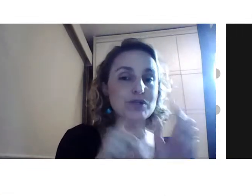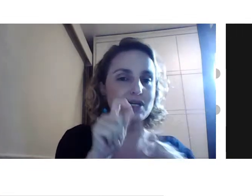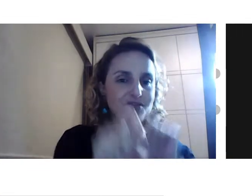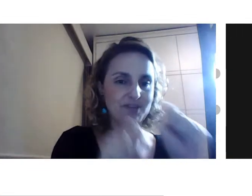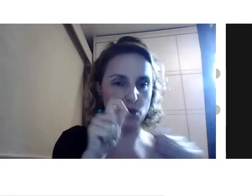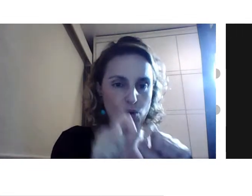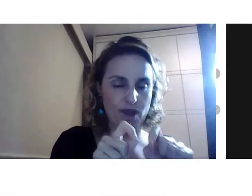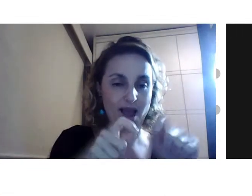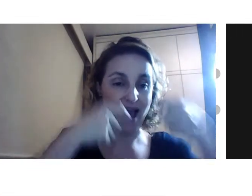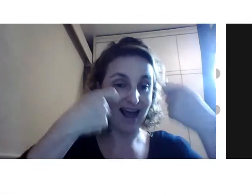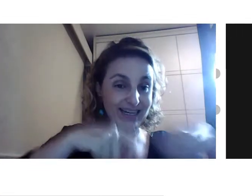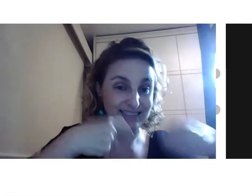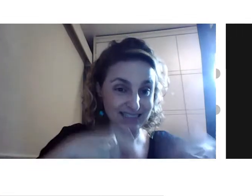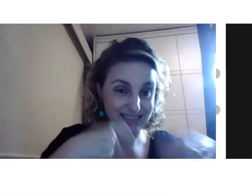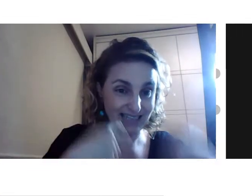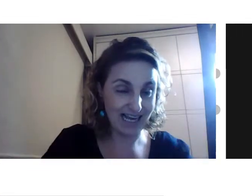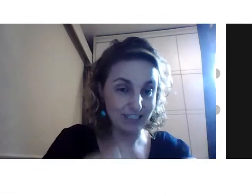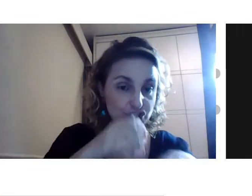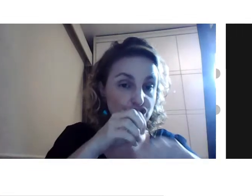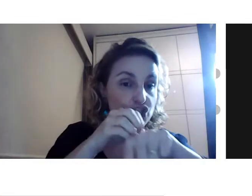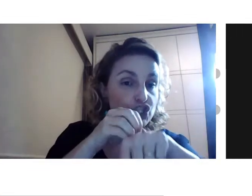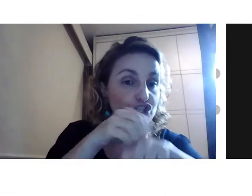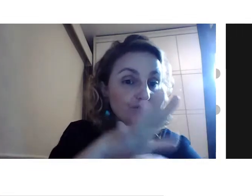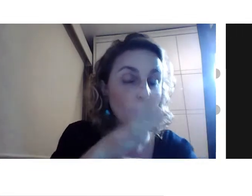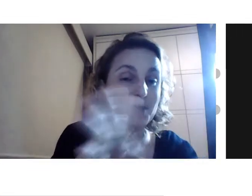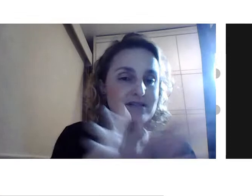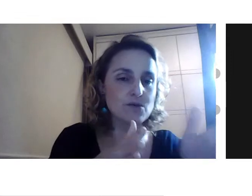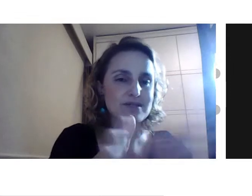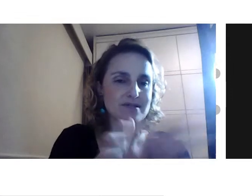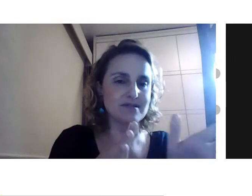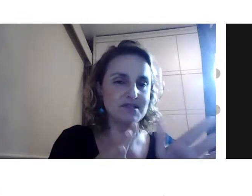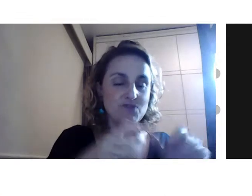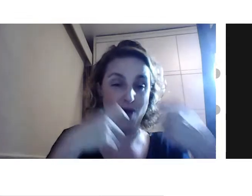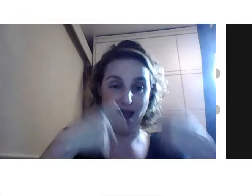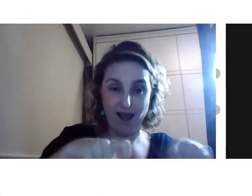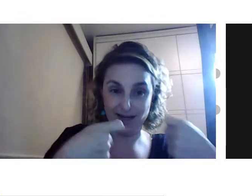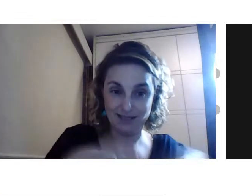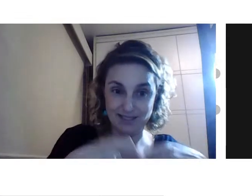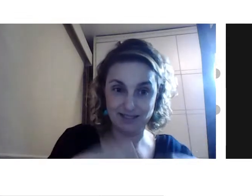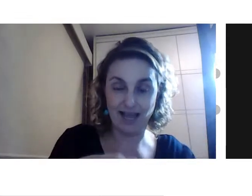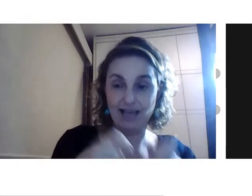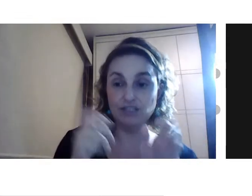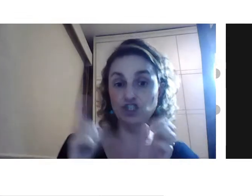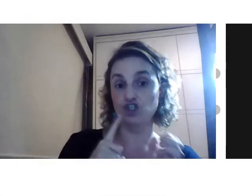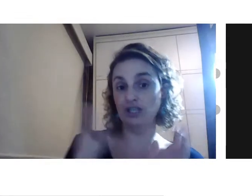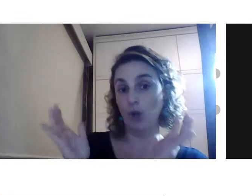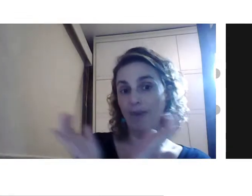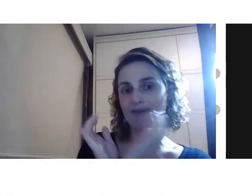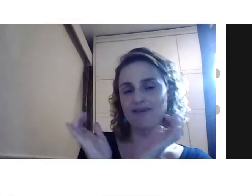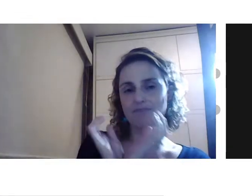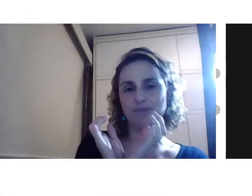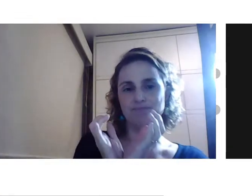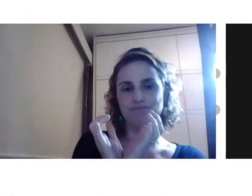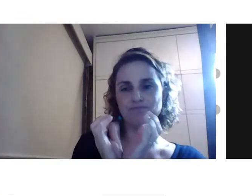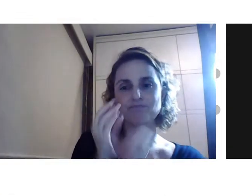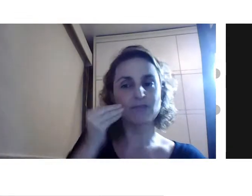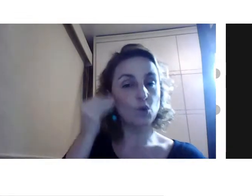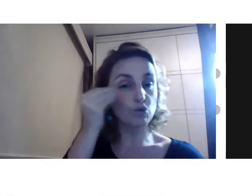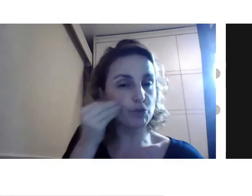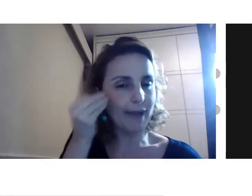e tivemos 200 mil visualizações e sempre falamos sobre